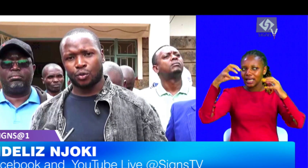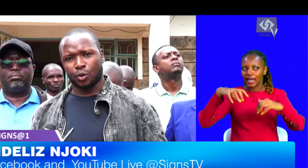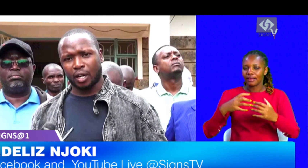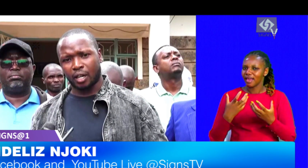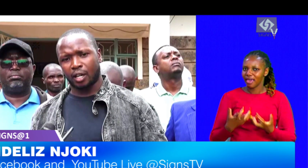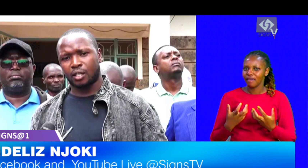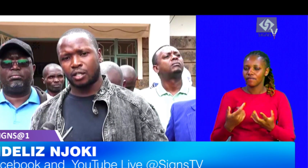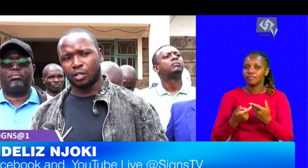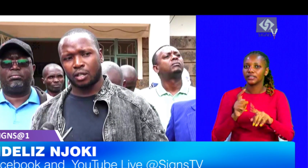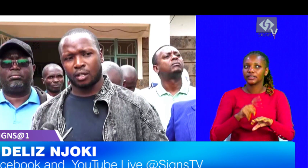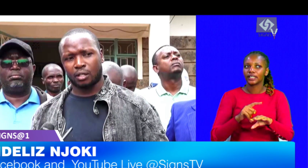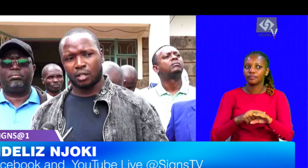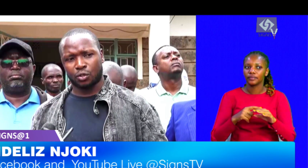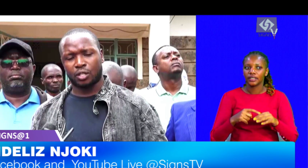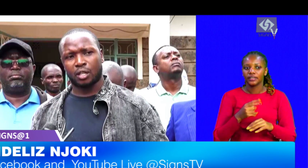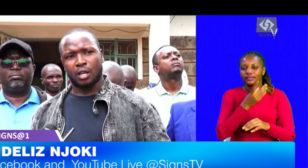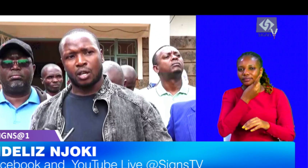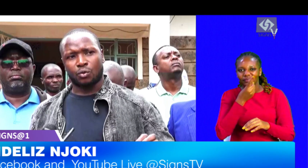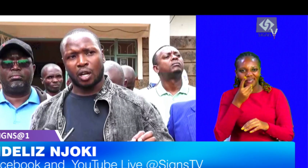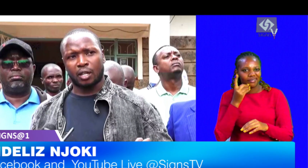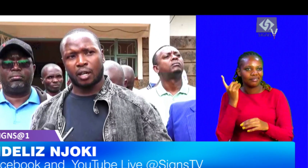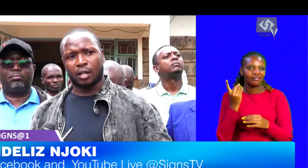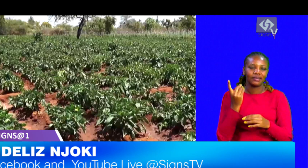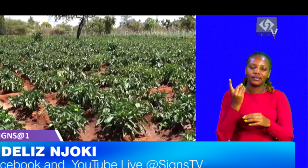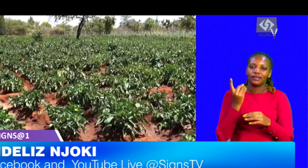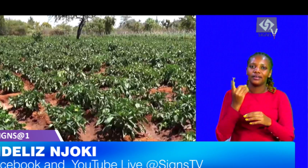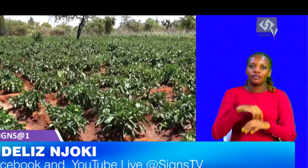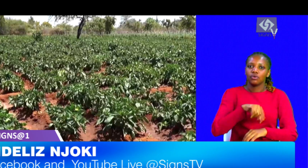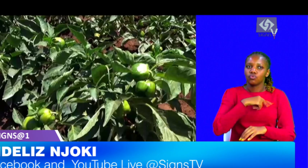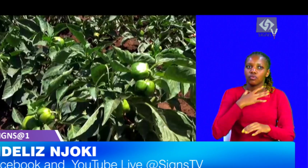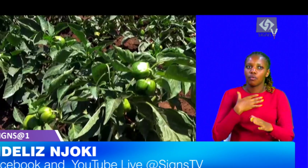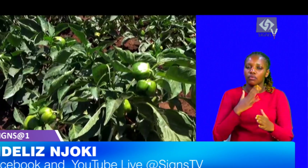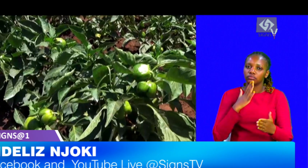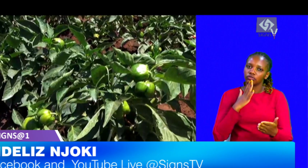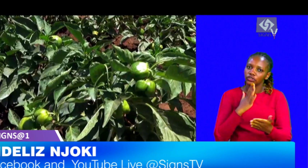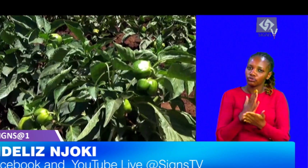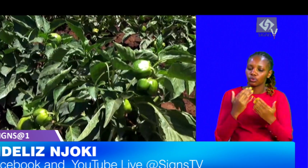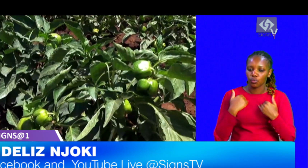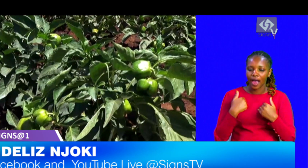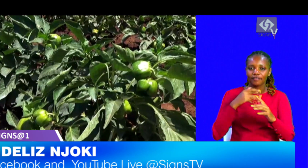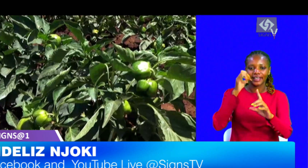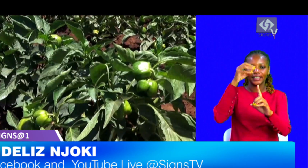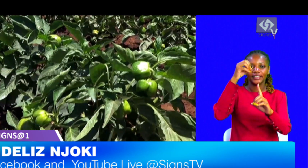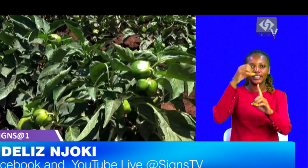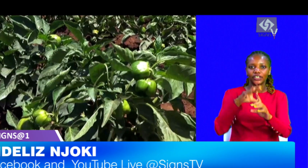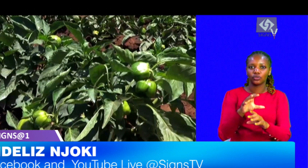tuko na dry seasons tunataka tuhakikishe kuna hii irrigation scheme ambayo